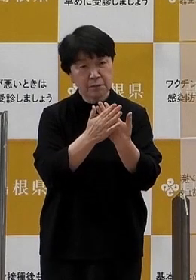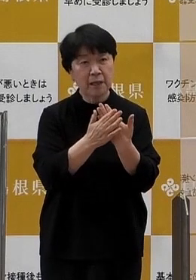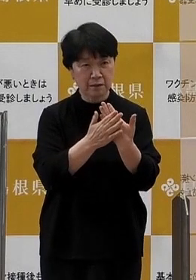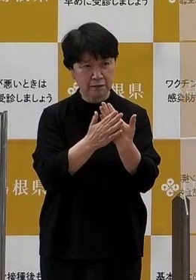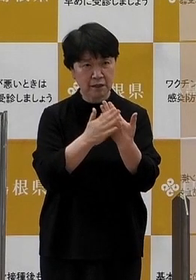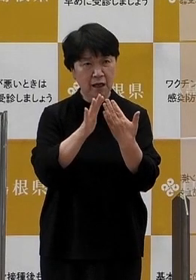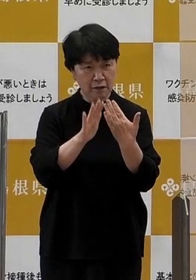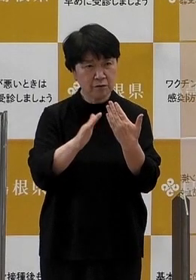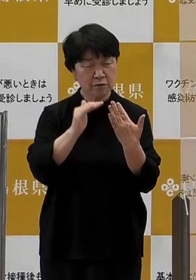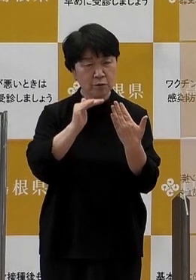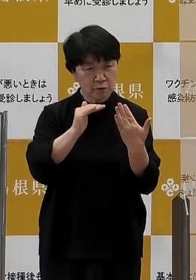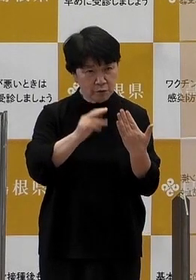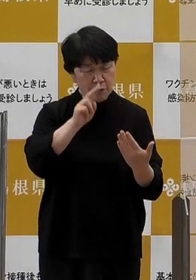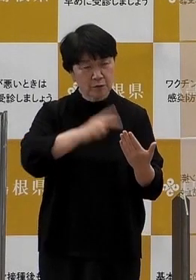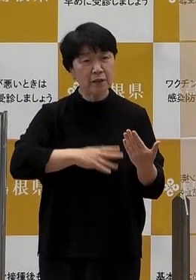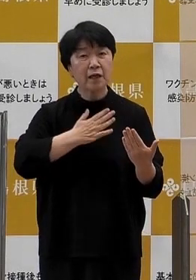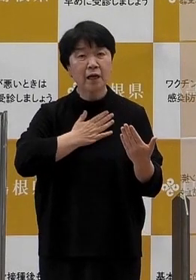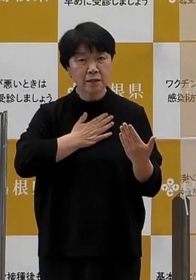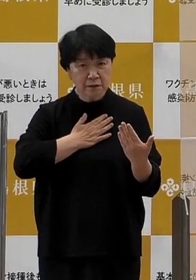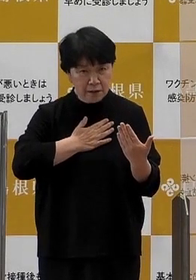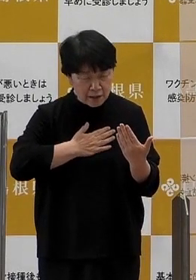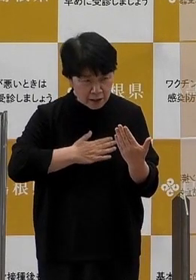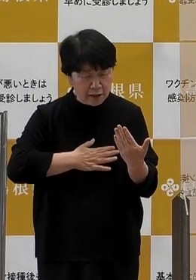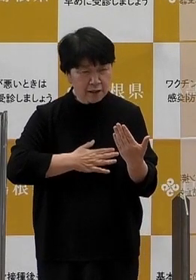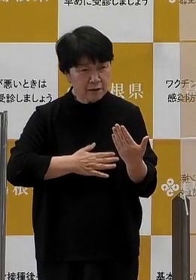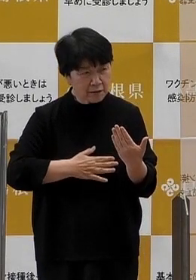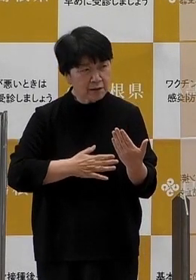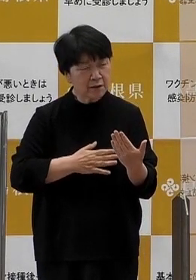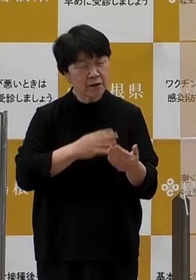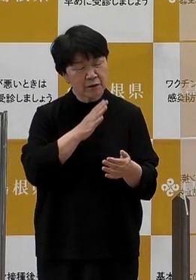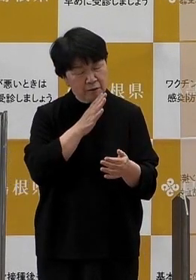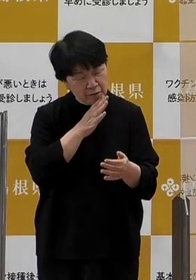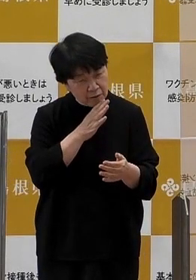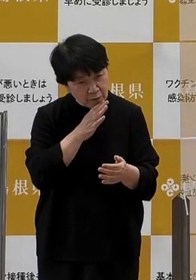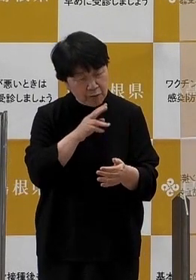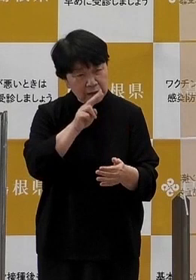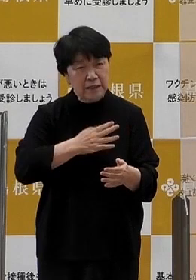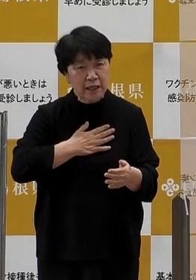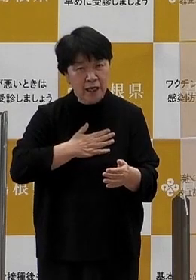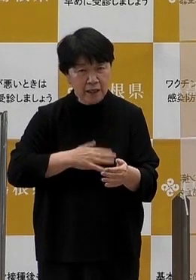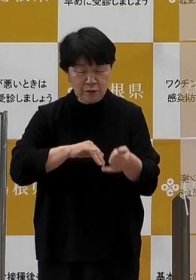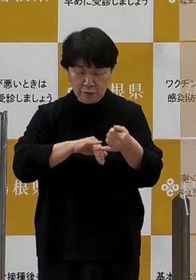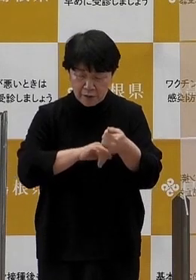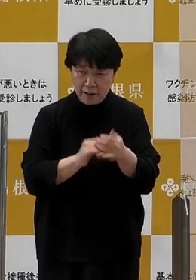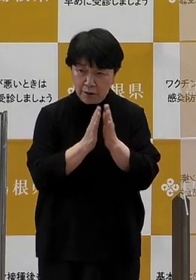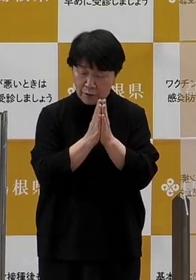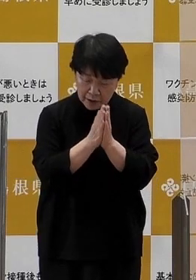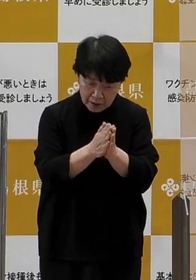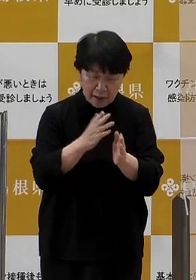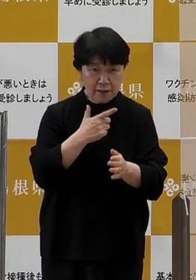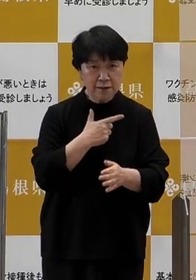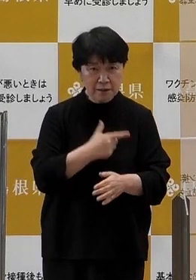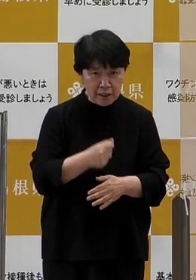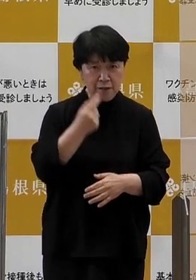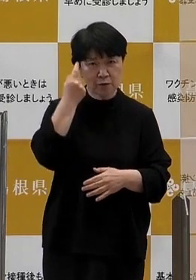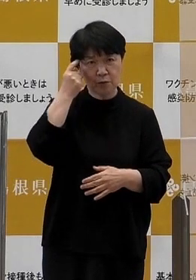ながら、難しいかもしれませんけれども、ご理解をぜひともお願いをしたいというふうに思っ